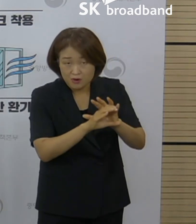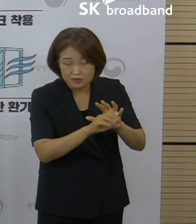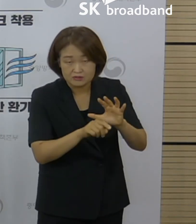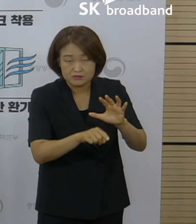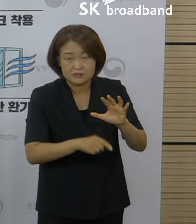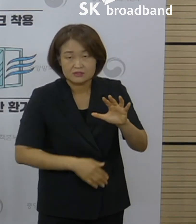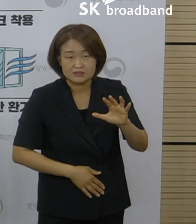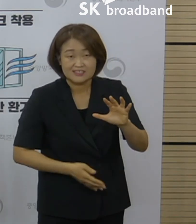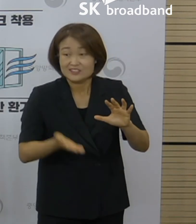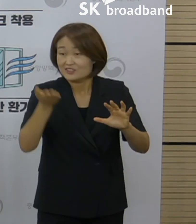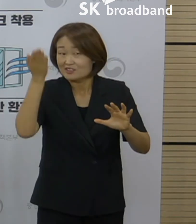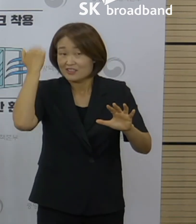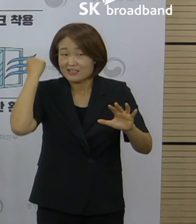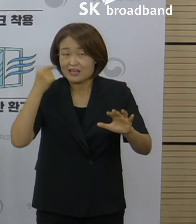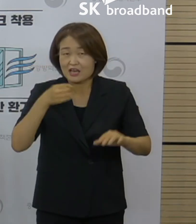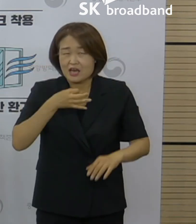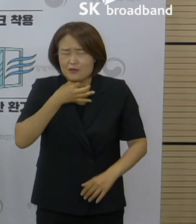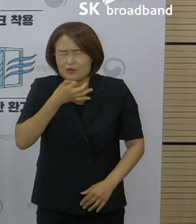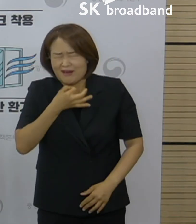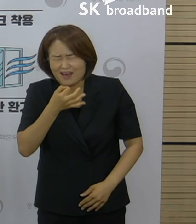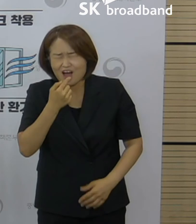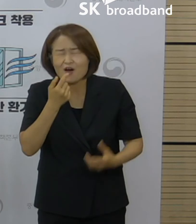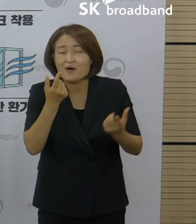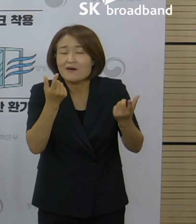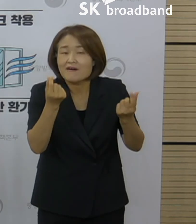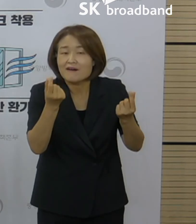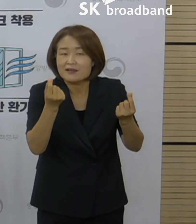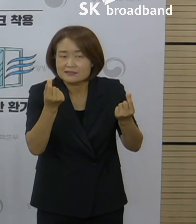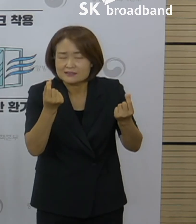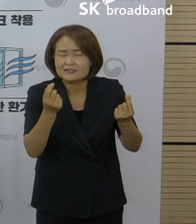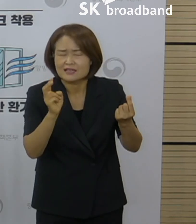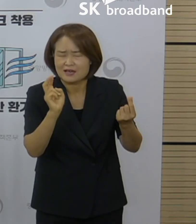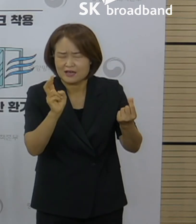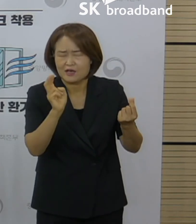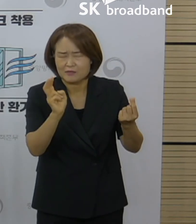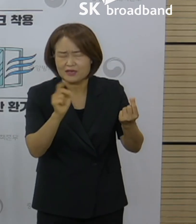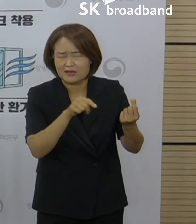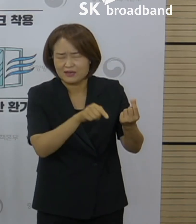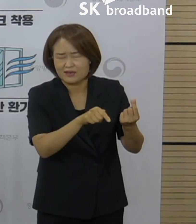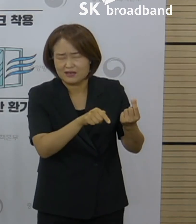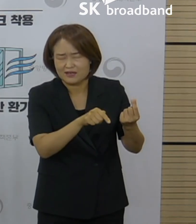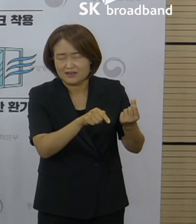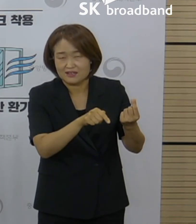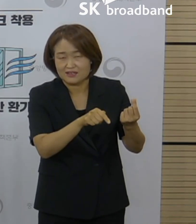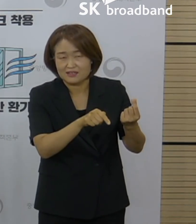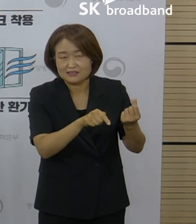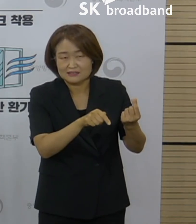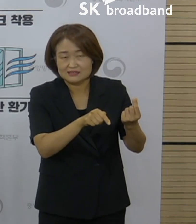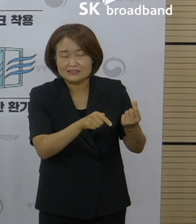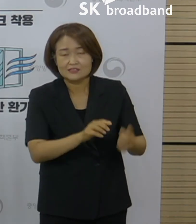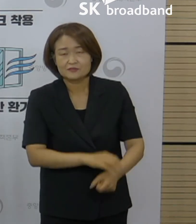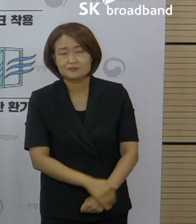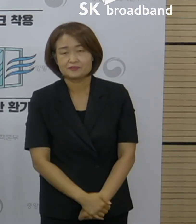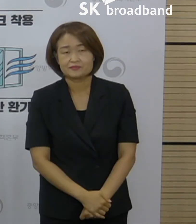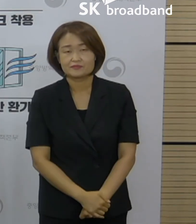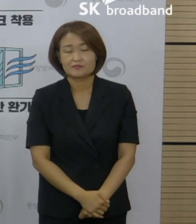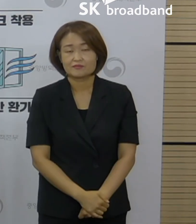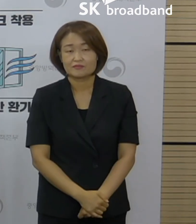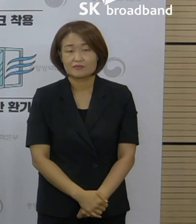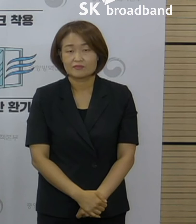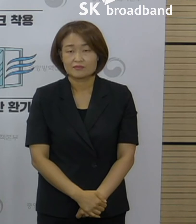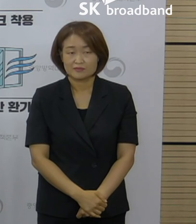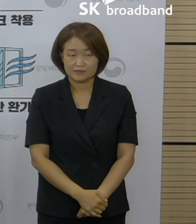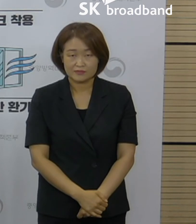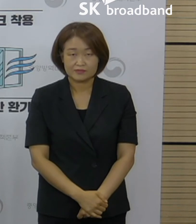계절 독감처럼 우리가 관리할 수 있는 감염병의 하나로 자리매김할 가능성도 있습니다. 그러한